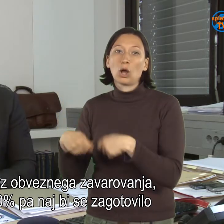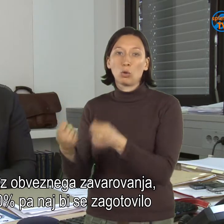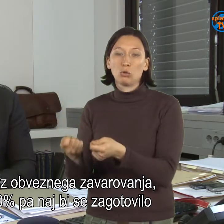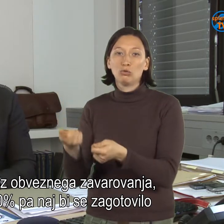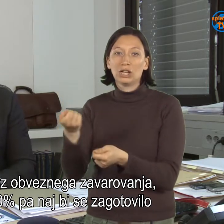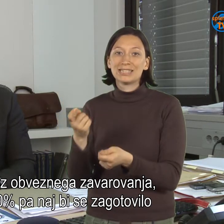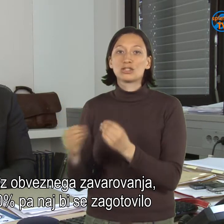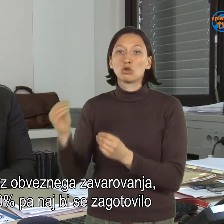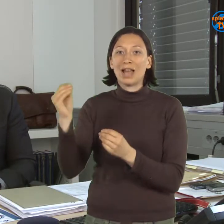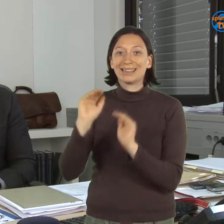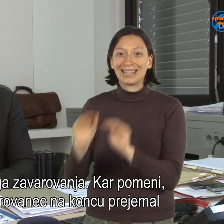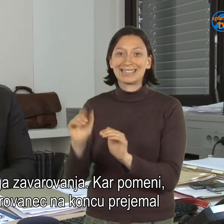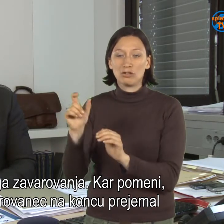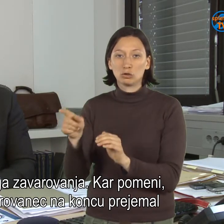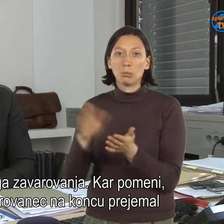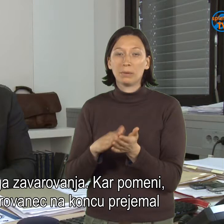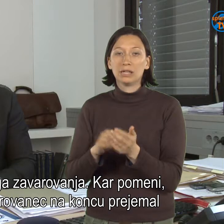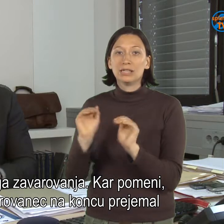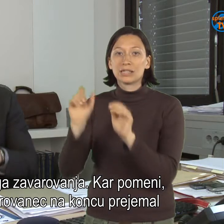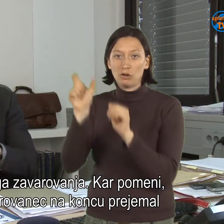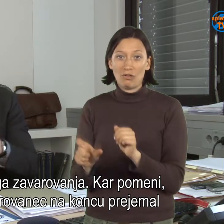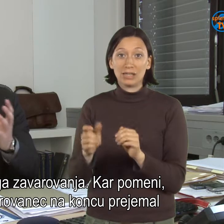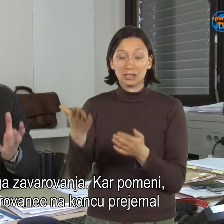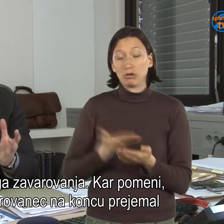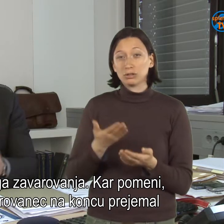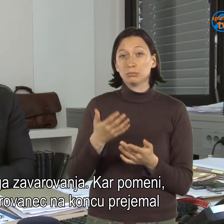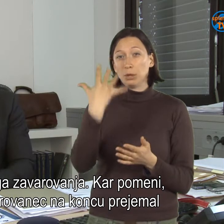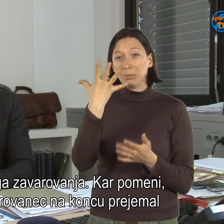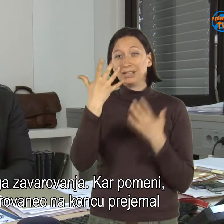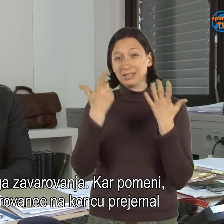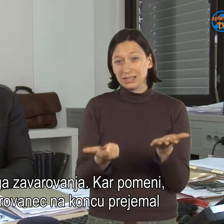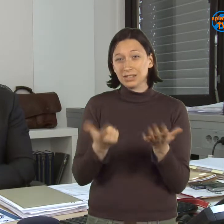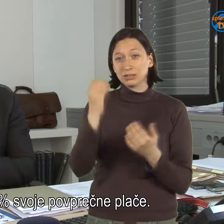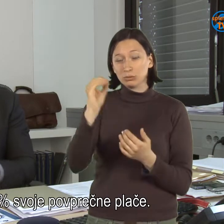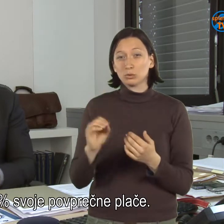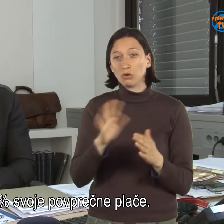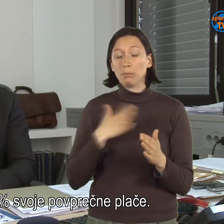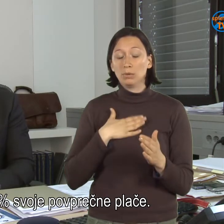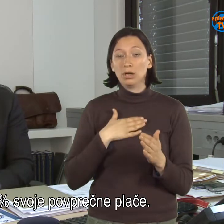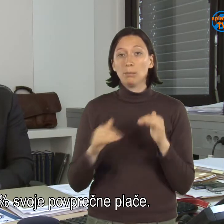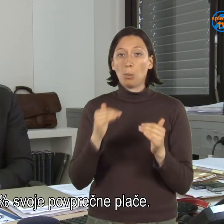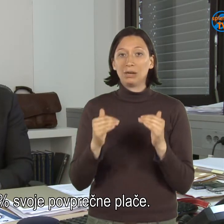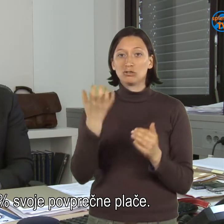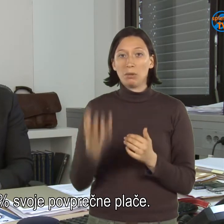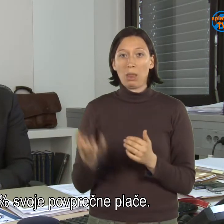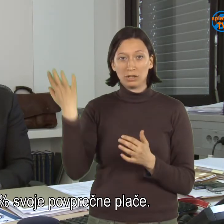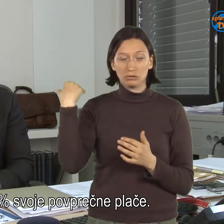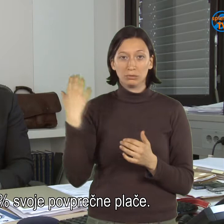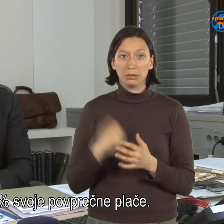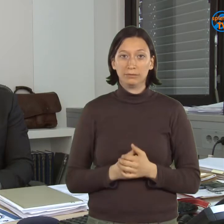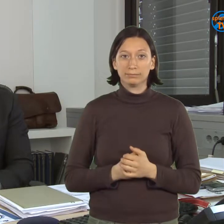15% pa naj bi se zagotovilo iz dodatnega zavarovanja, kar pomeni, da bi zavarovanec na koncu prejemal nekje 75% svoje povprečne